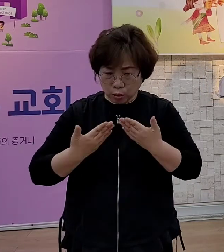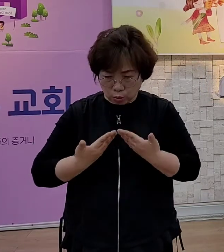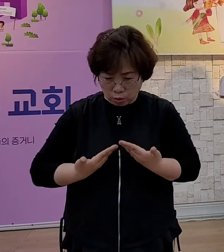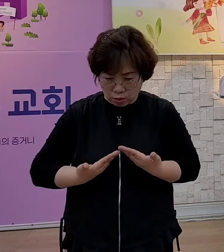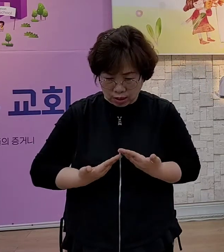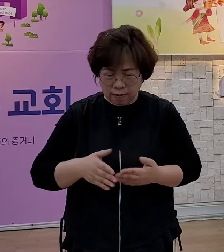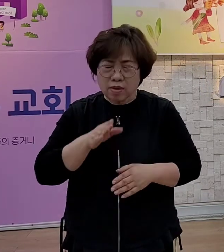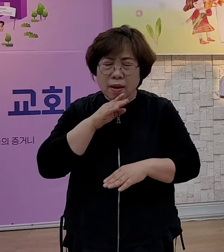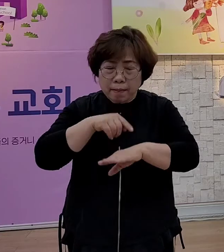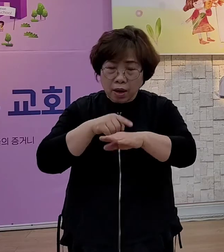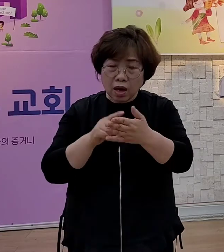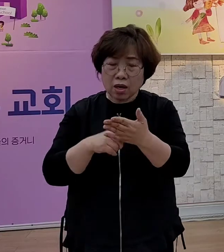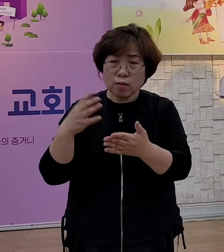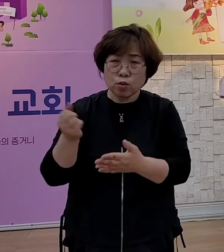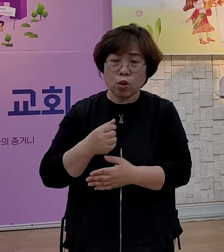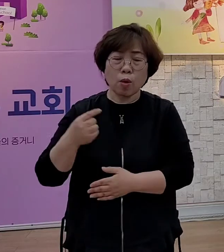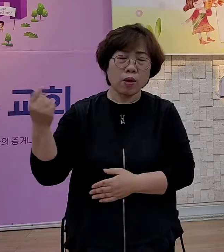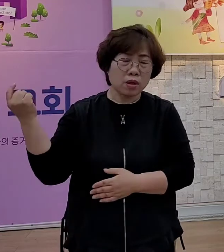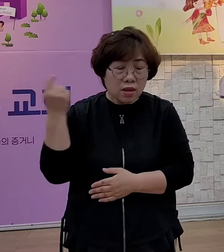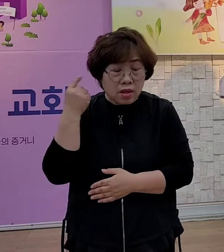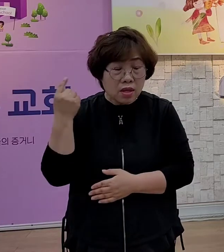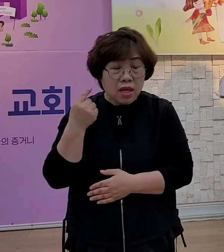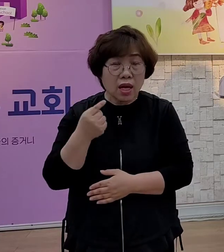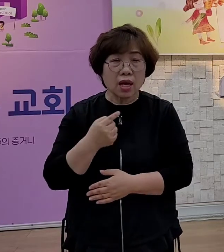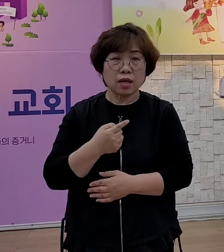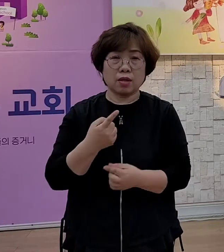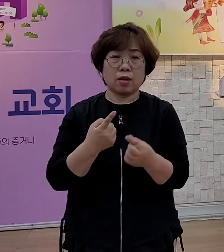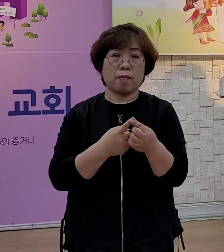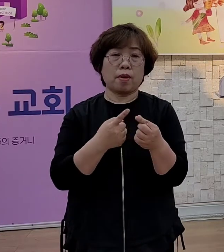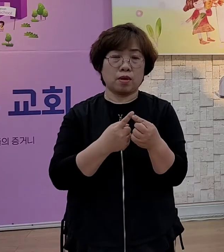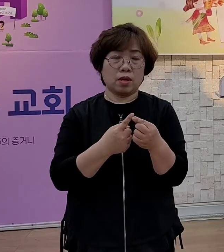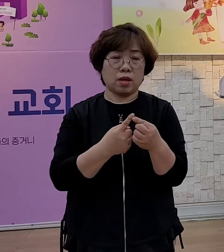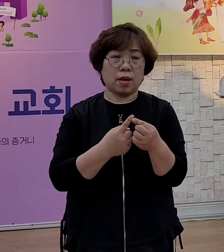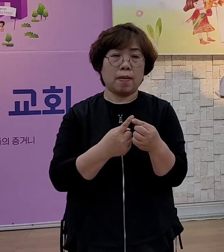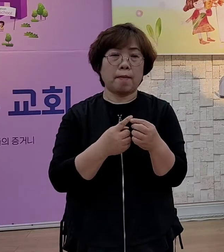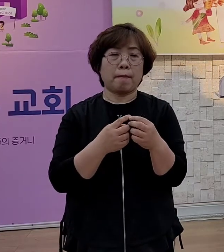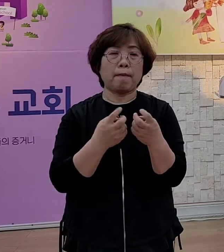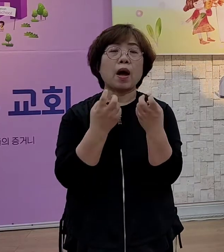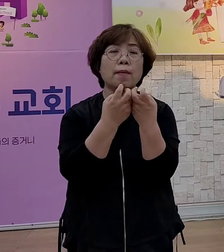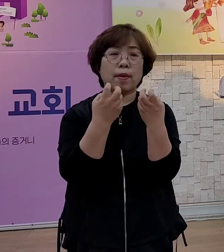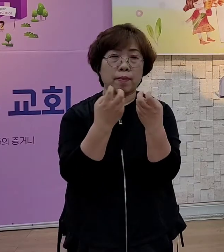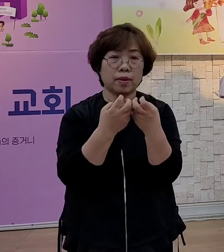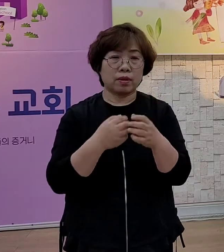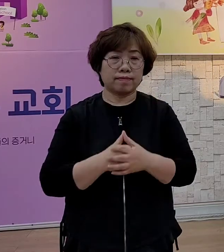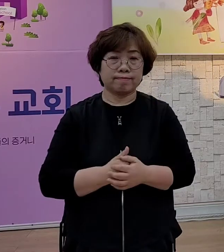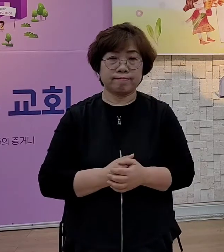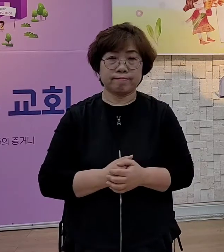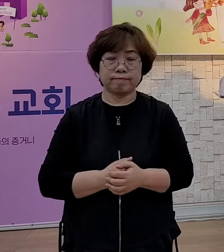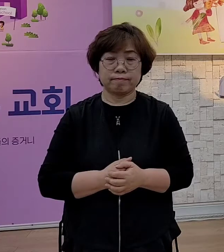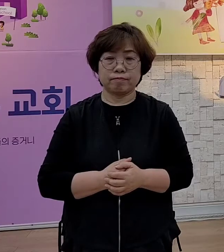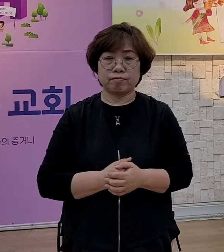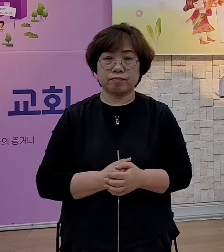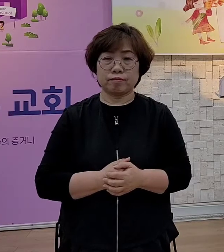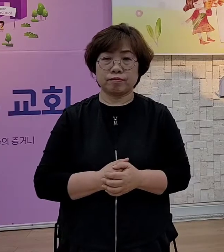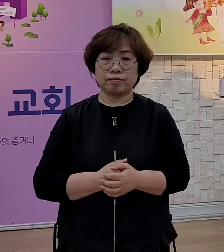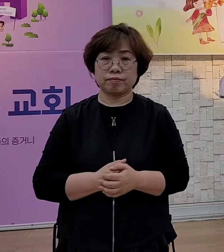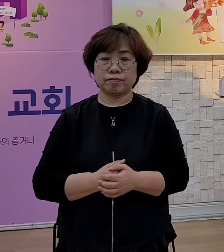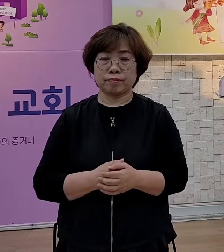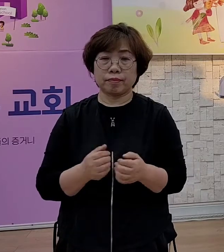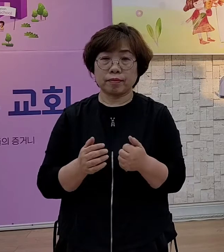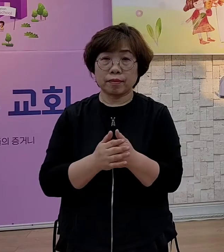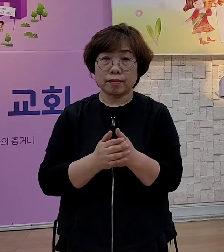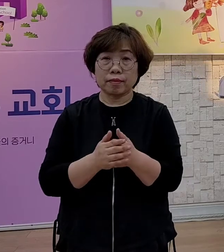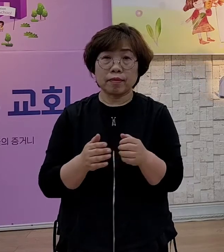받는, 듣는 이 문제가 첫 번째 원리다라는 것을 말하고 있다라는 것이죠. 자,